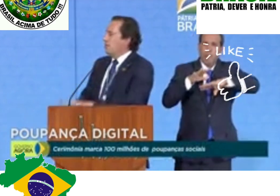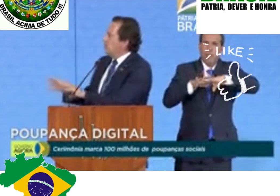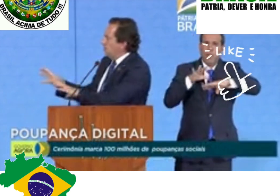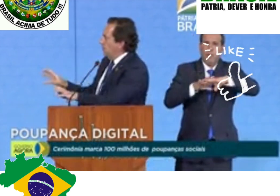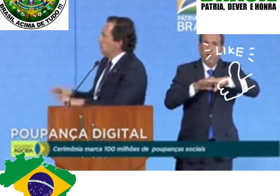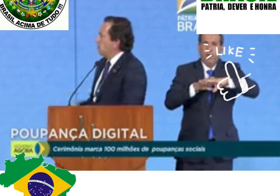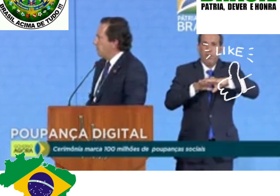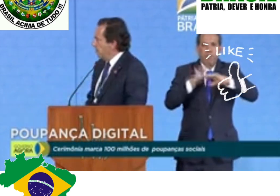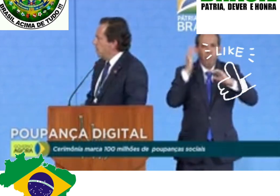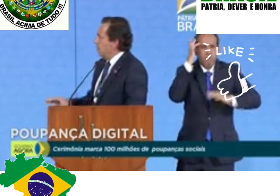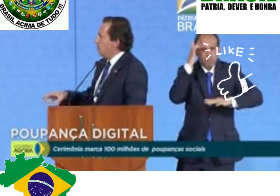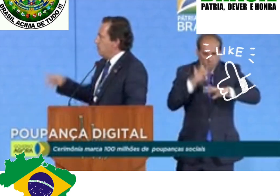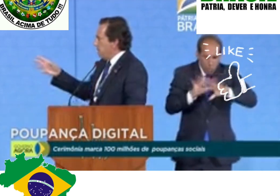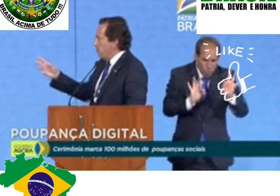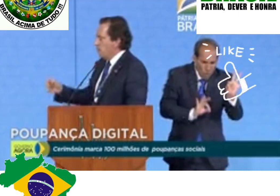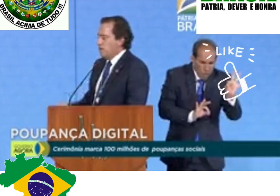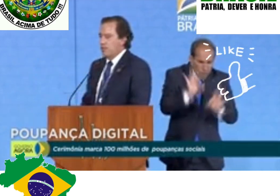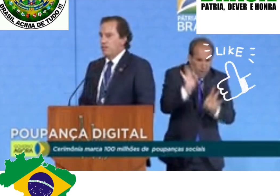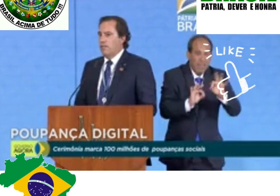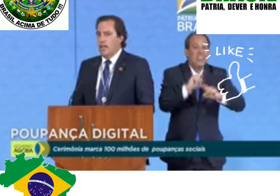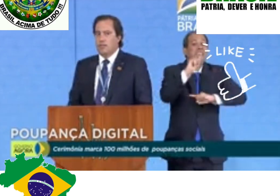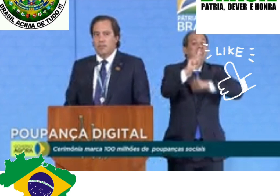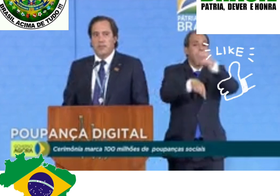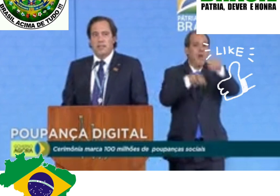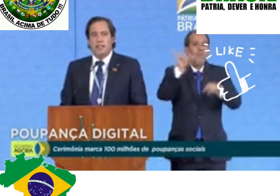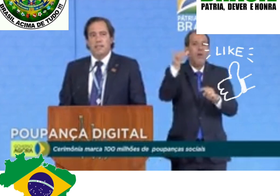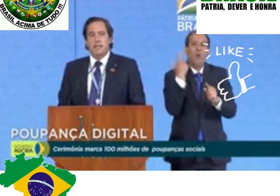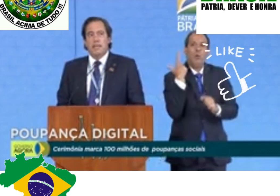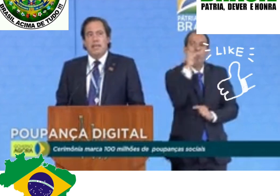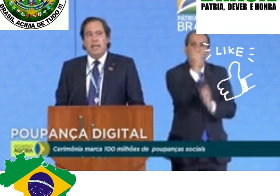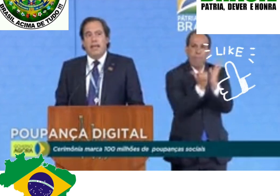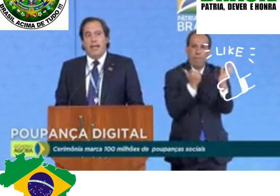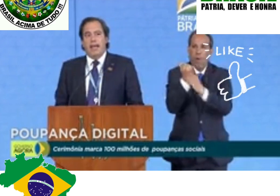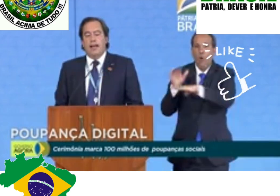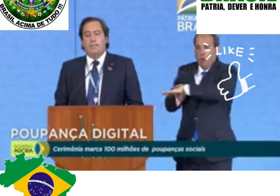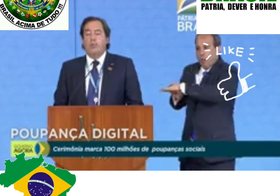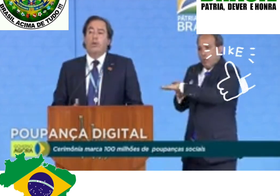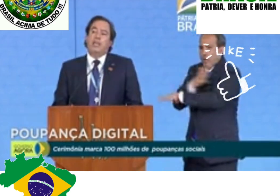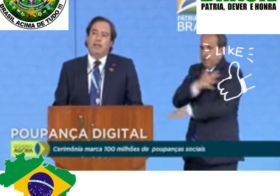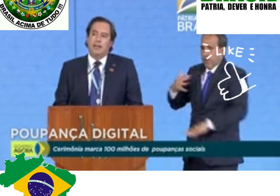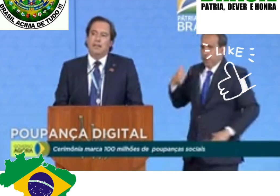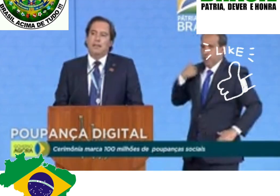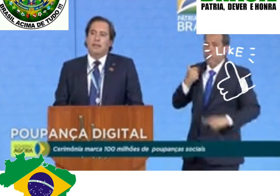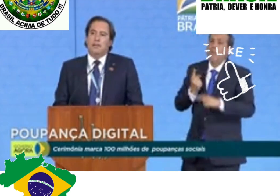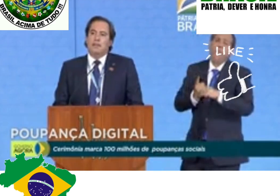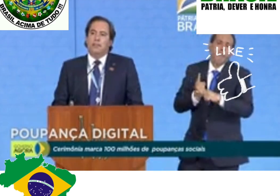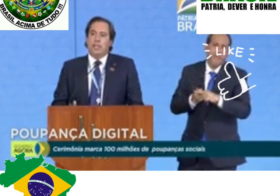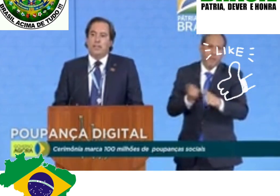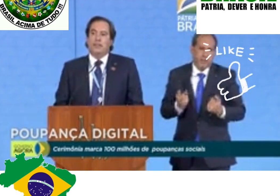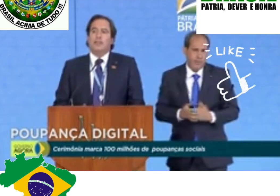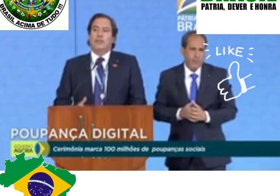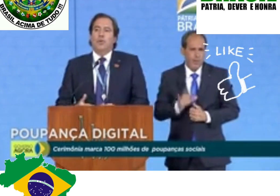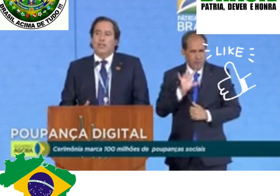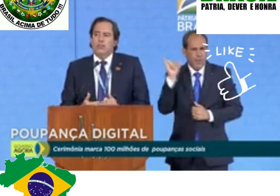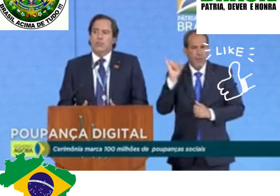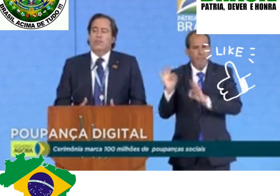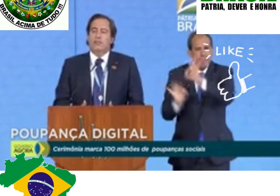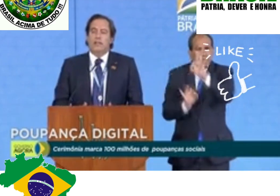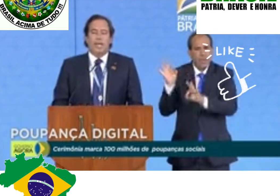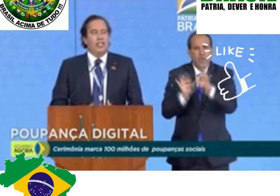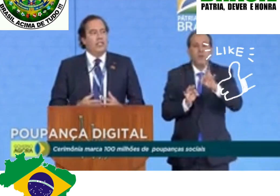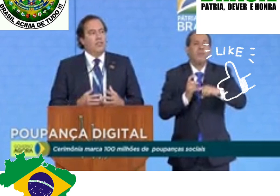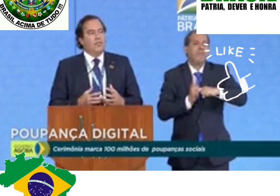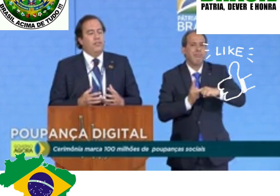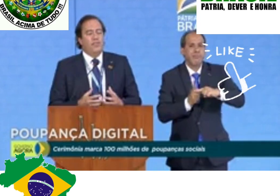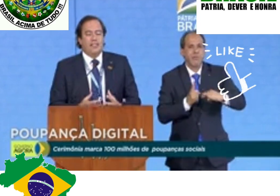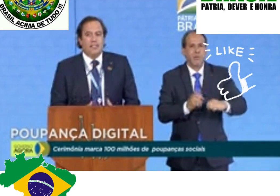E aí depois a gente vai fazer uma coisa maior, já tinha falado com a primeira-dama. Por quê? Porque